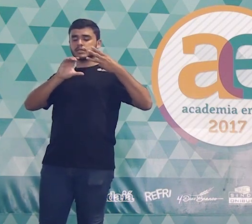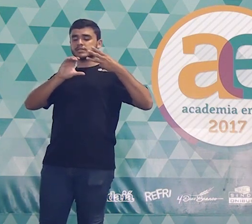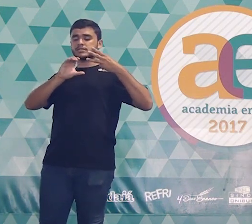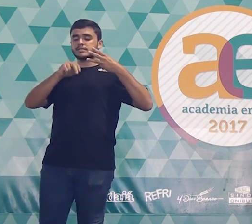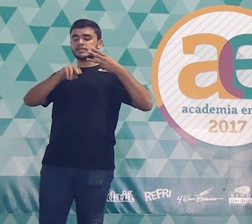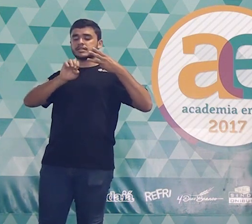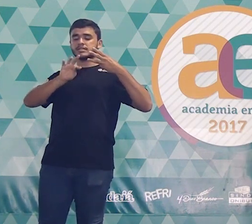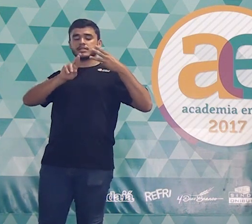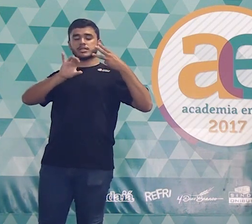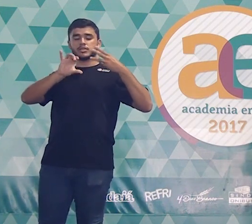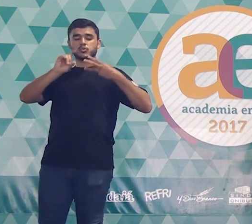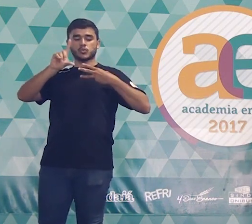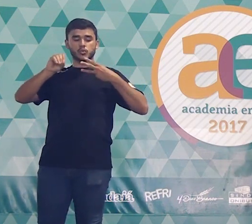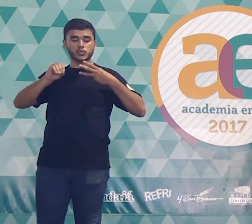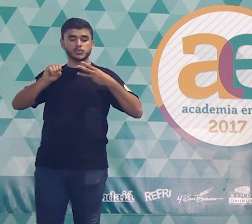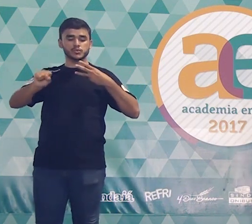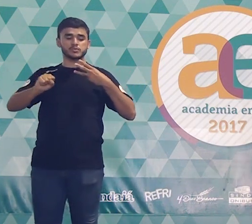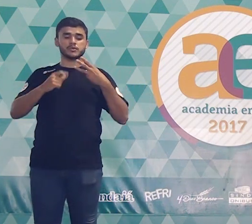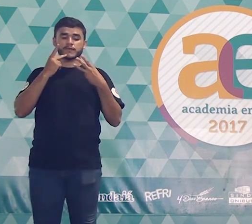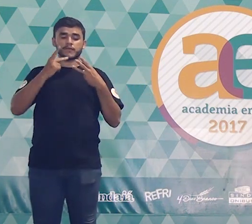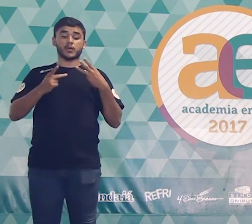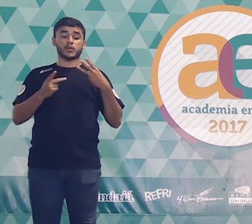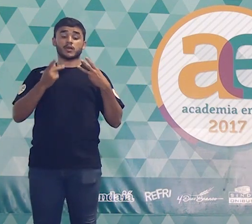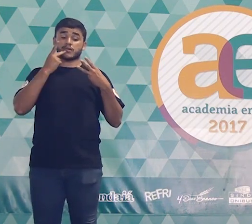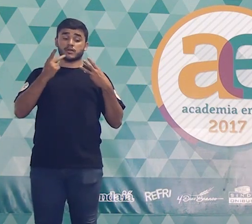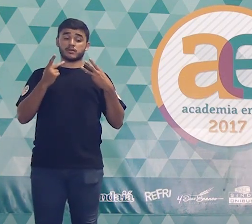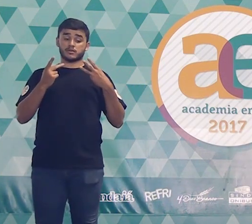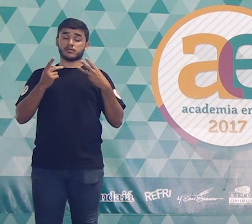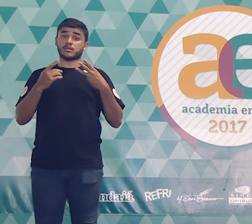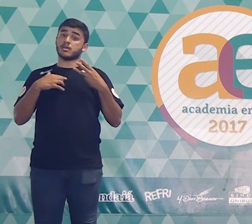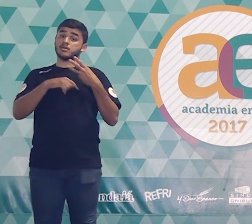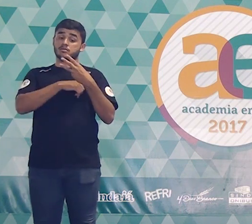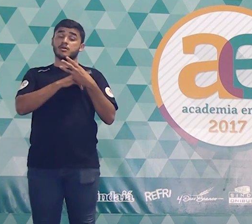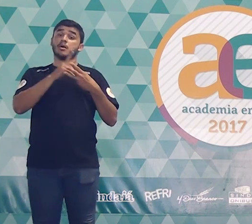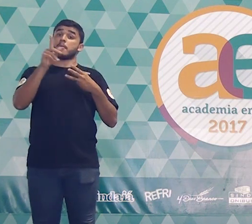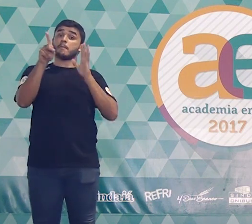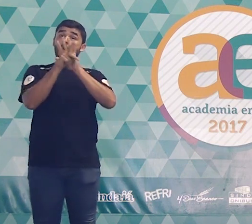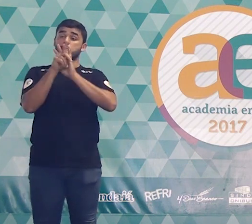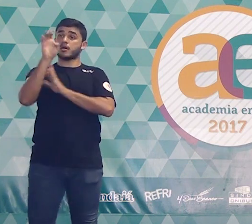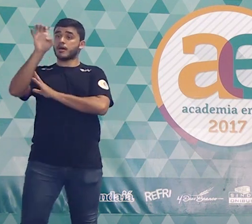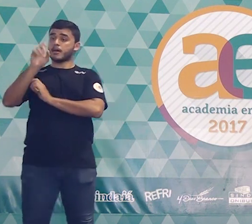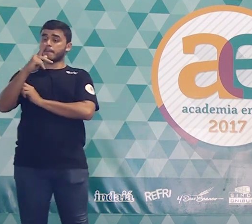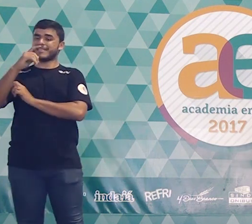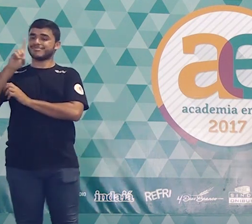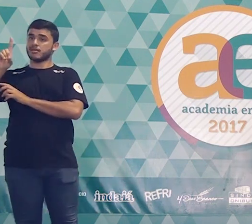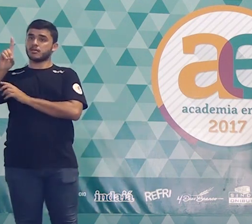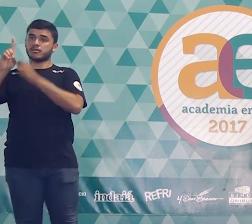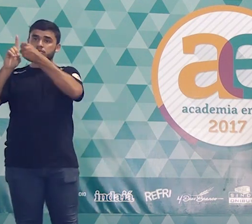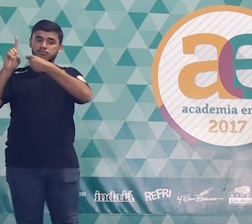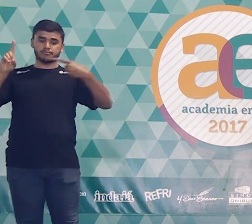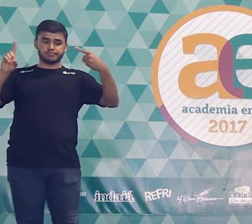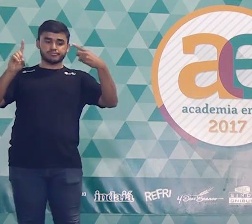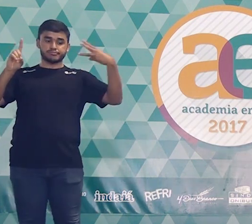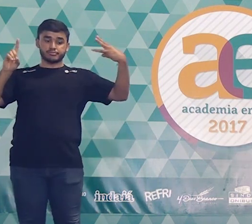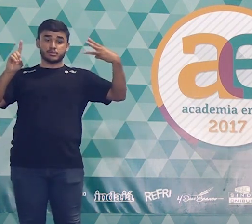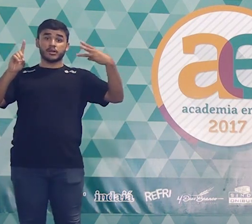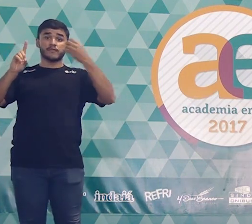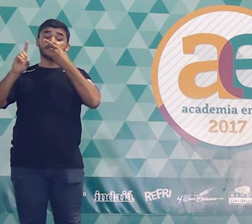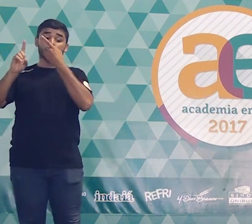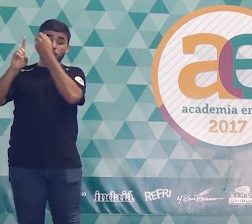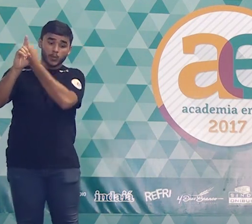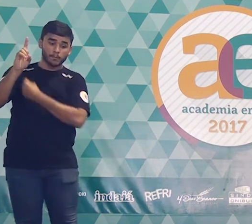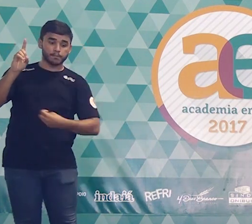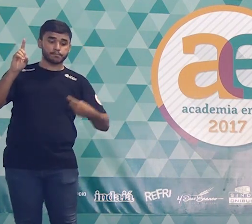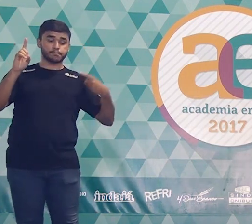retículo plasmático rugoso, o retículo plasmático liso, o complexo golgiense, entre outros. Se você notar, você vai